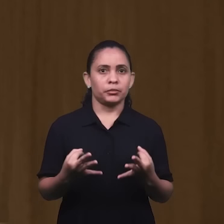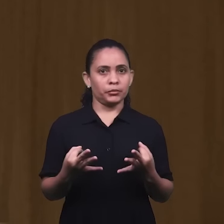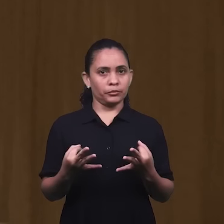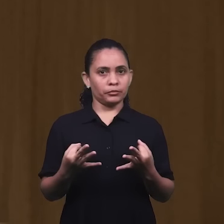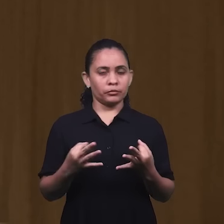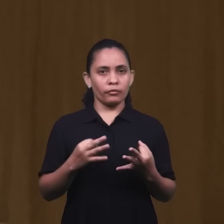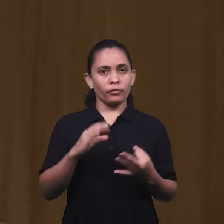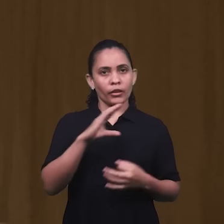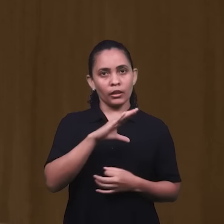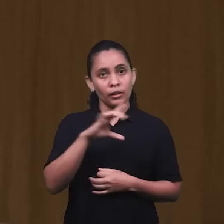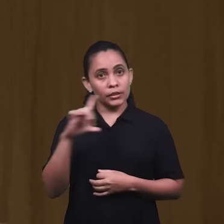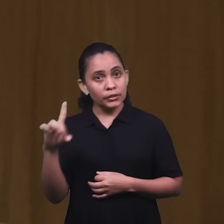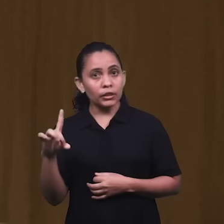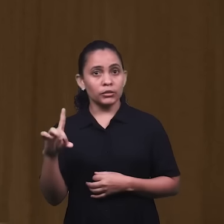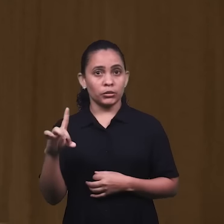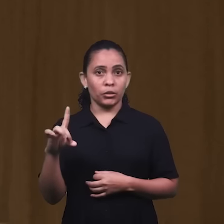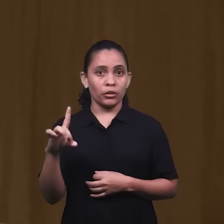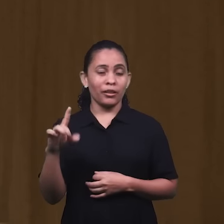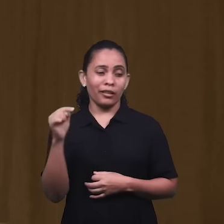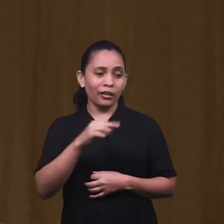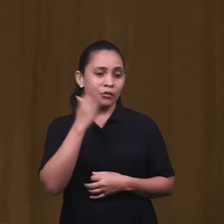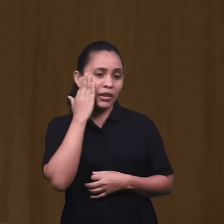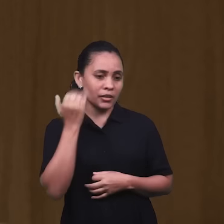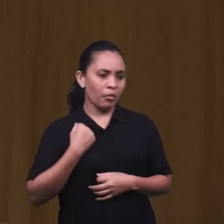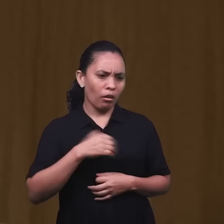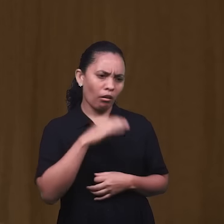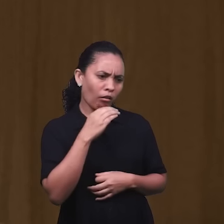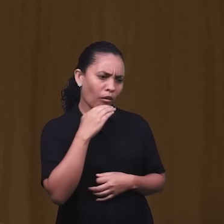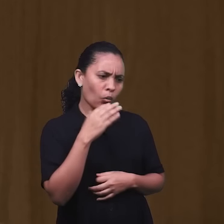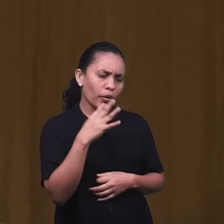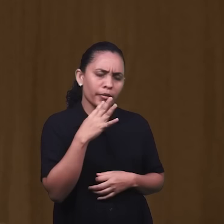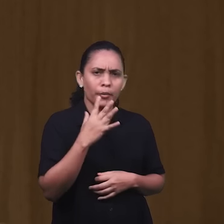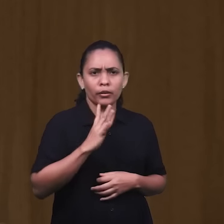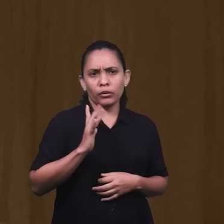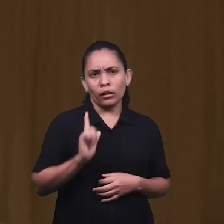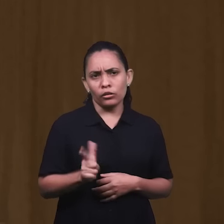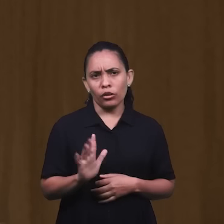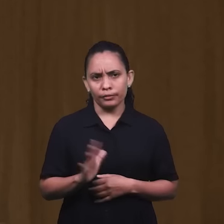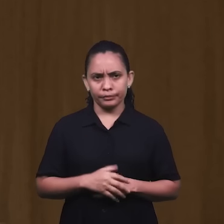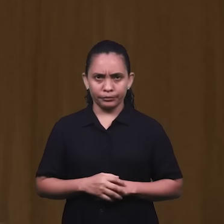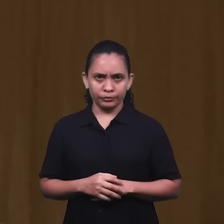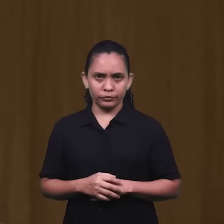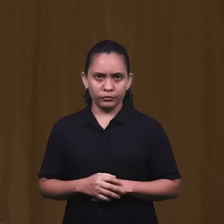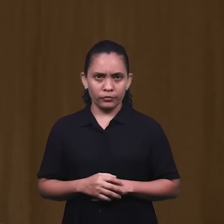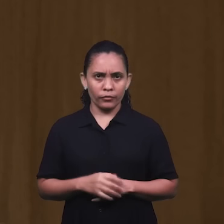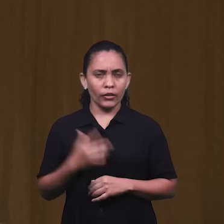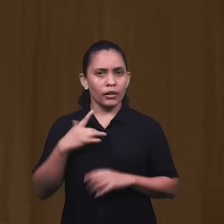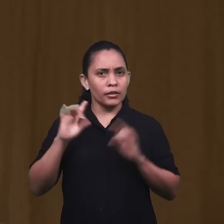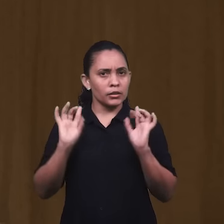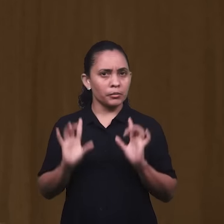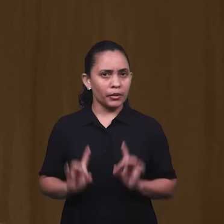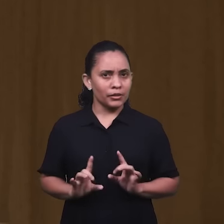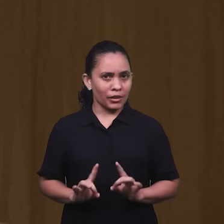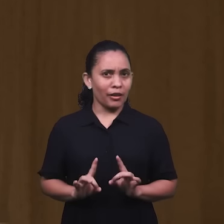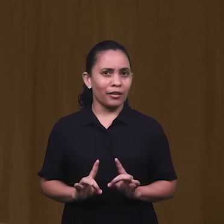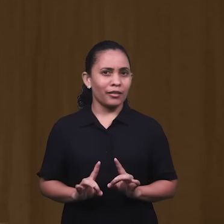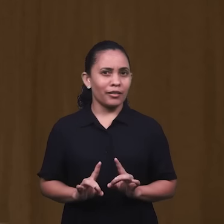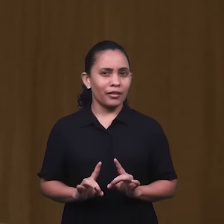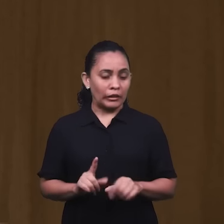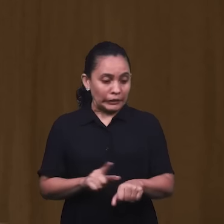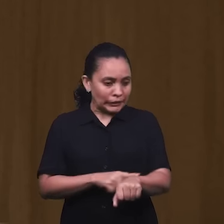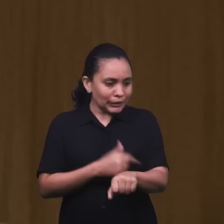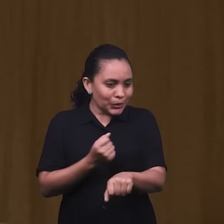né? Classificador, porque o letrado vai entender de qualquer jeito. Né? E esse irmão, em especial nesse culto, ele chega a